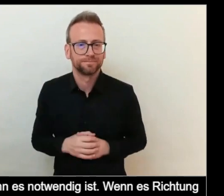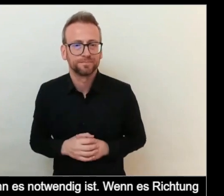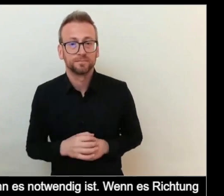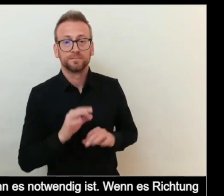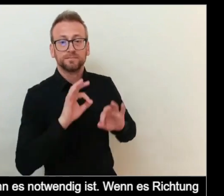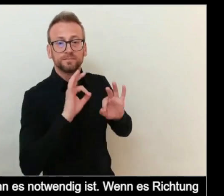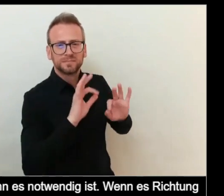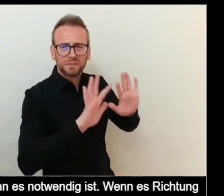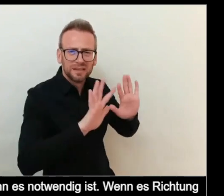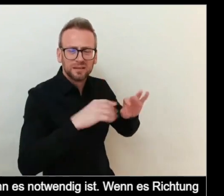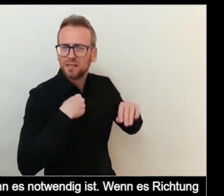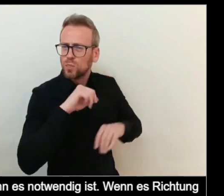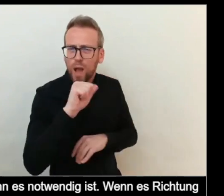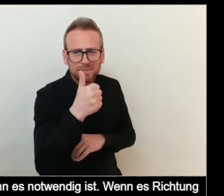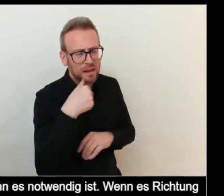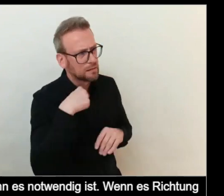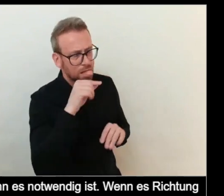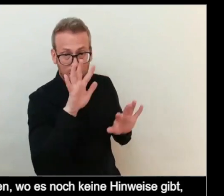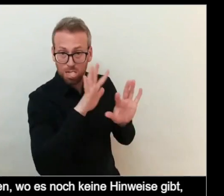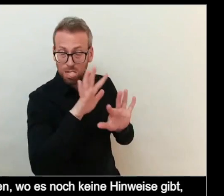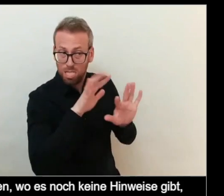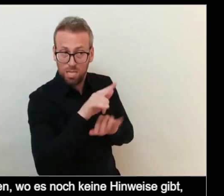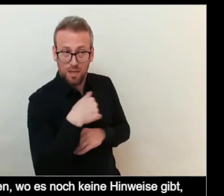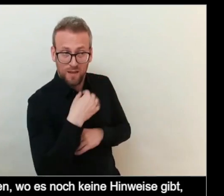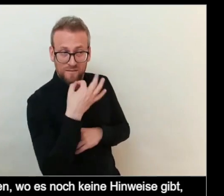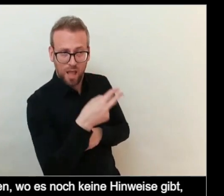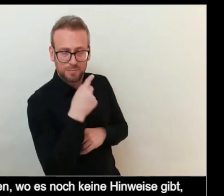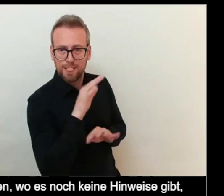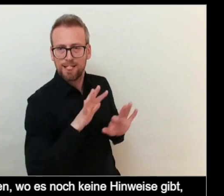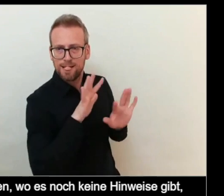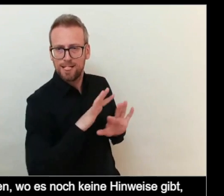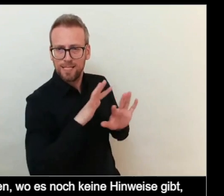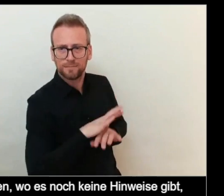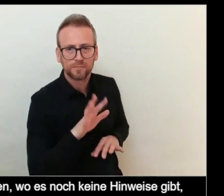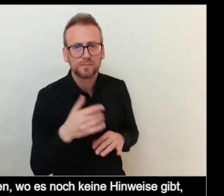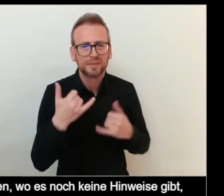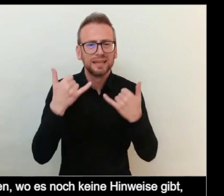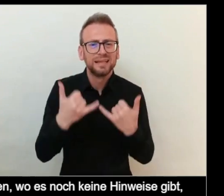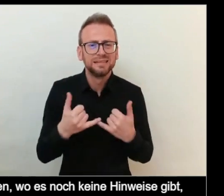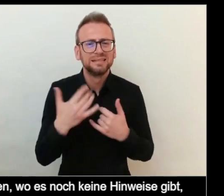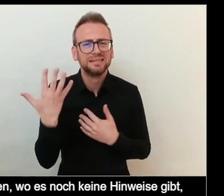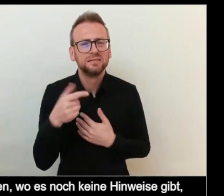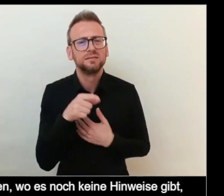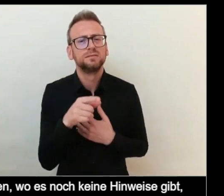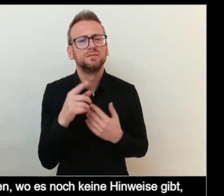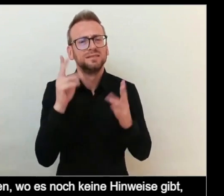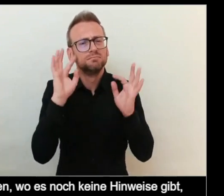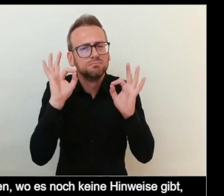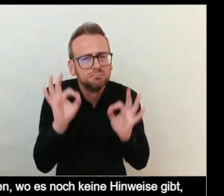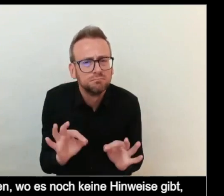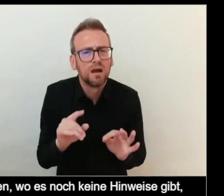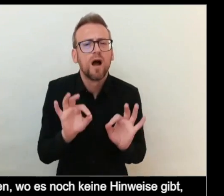erstmal auf breitem Weg gelockert, und Ihren Worten entnehme ich, dass Sie eine